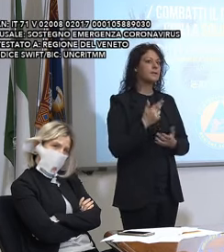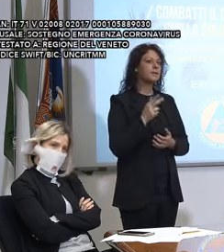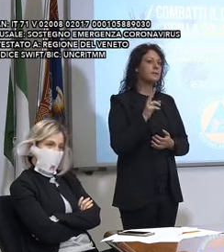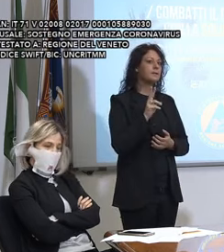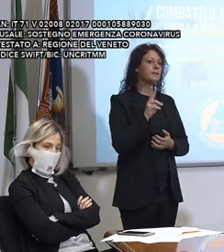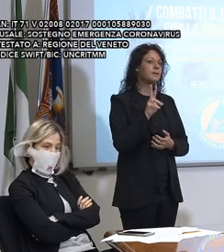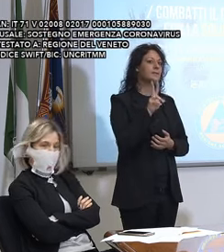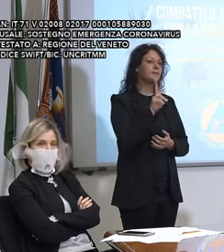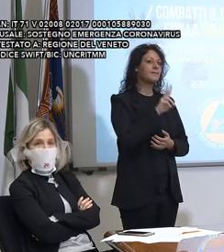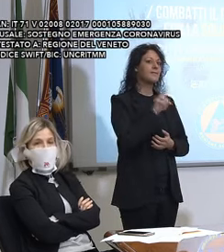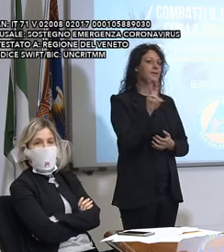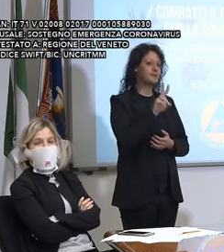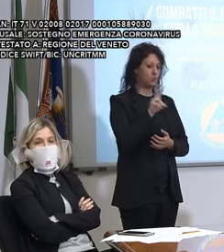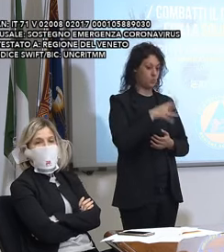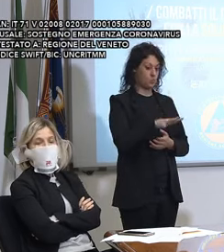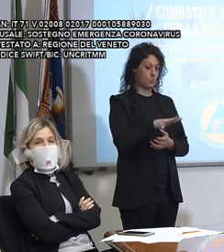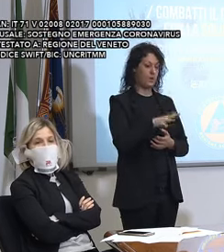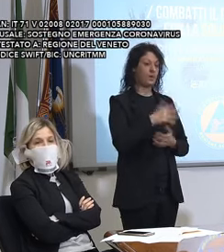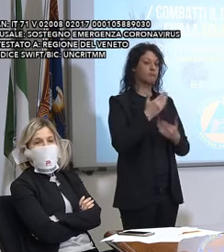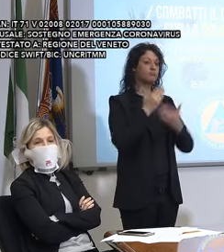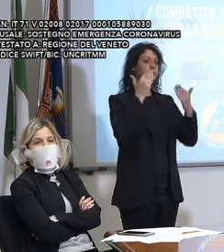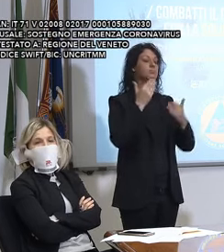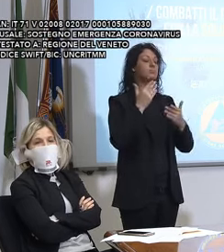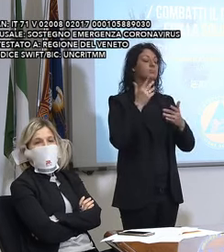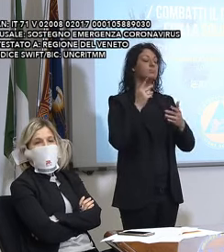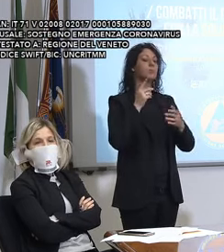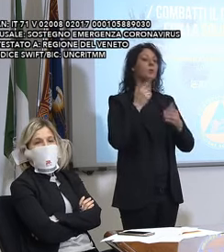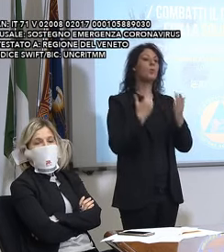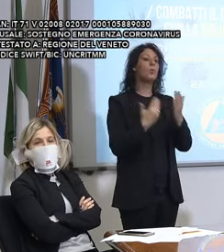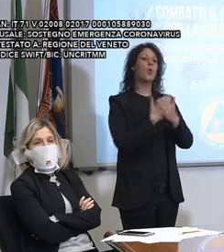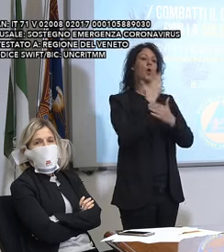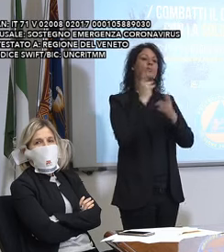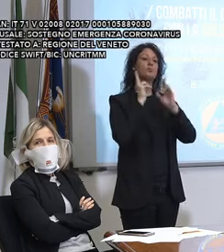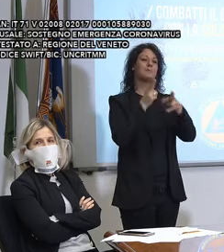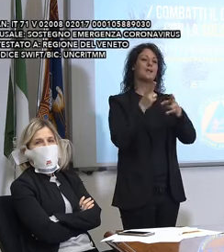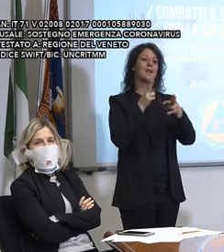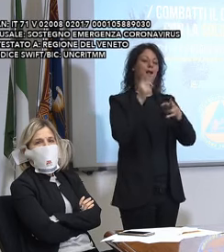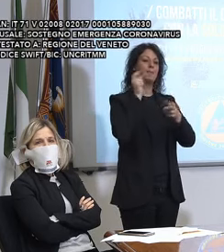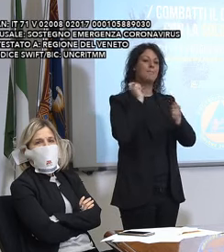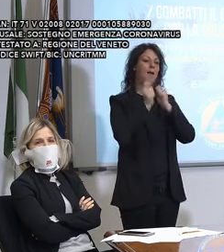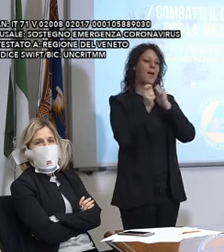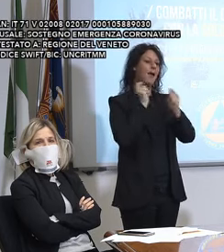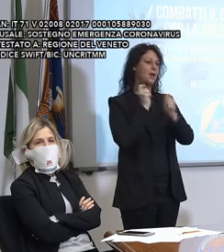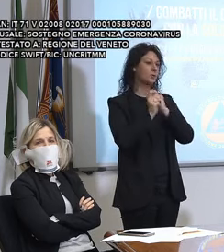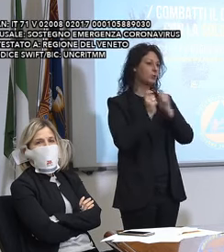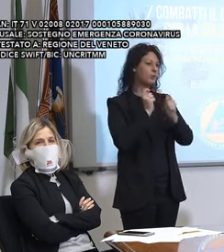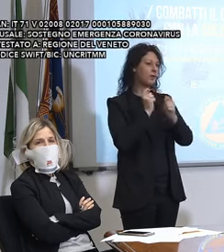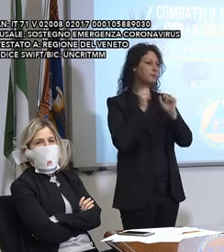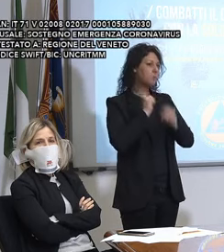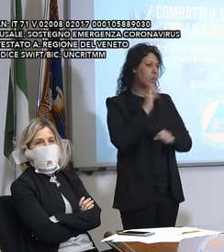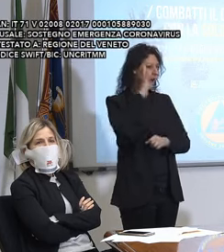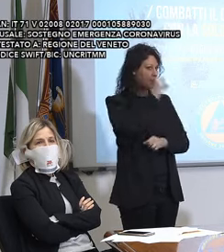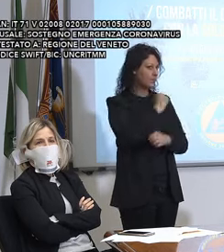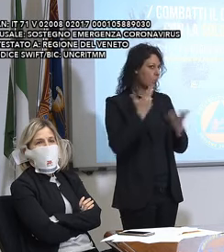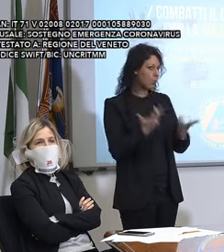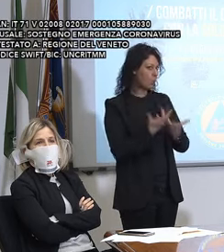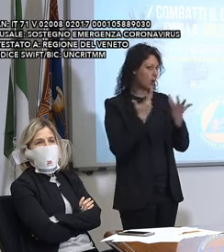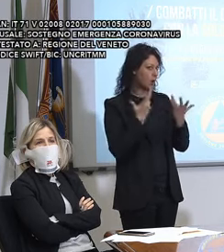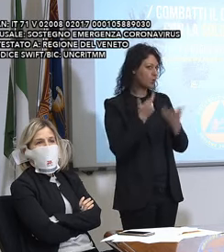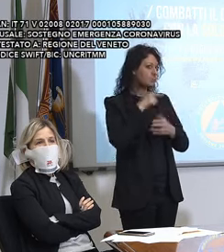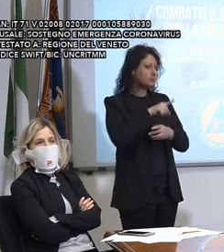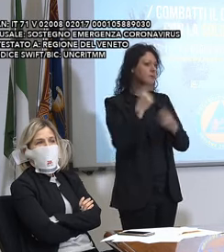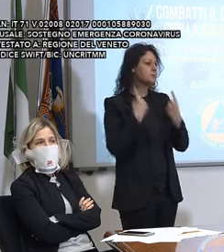polo ospedaliero di Padova. È possibile capire posa prima pietra quando, visto che c'è comunque